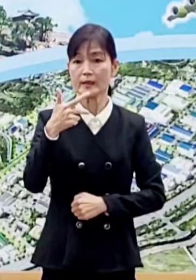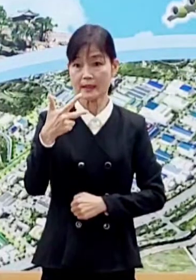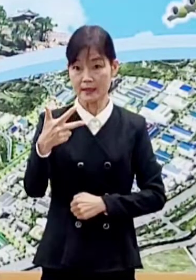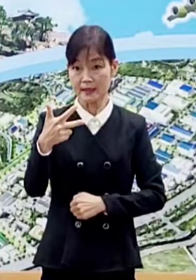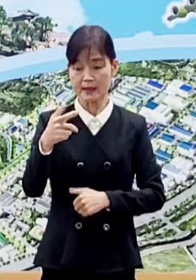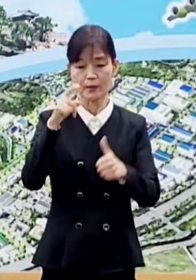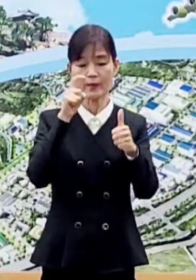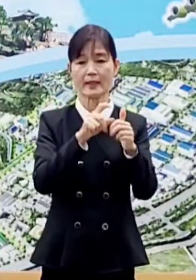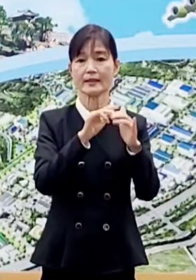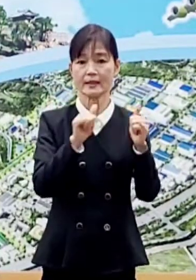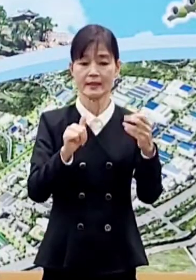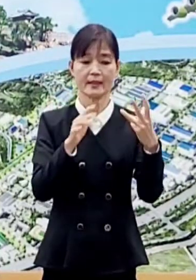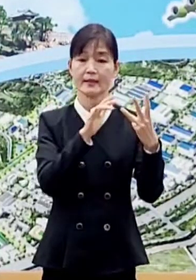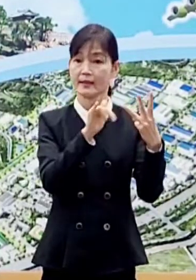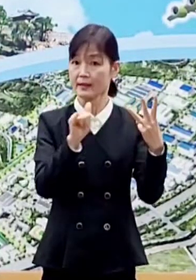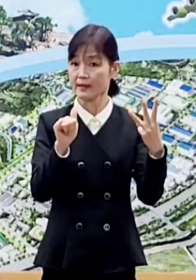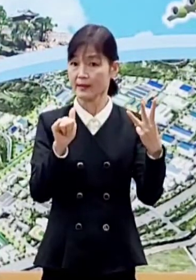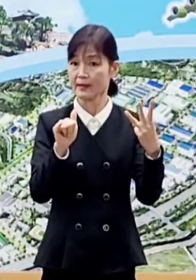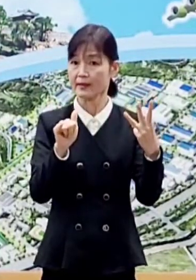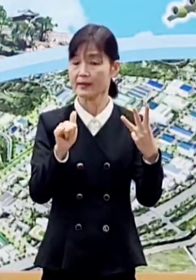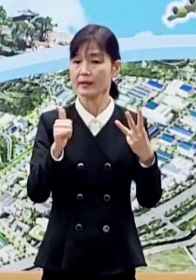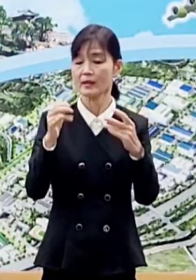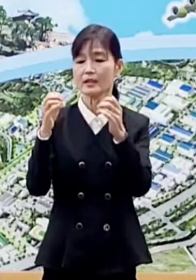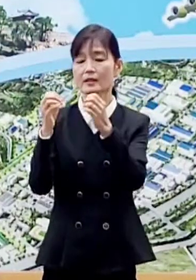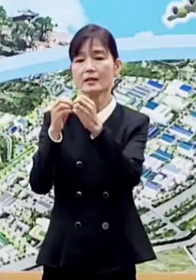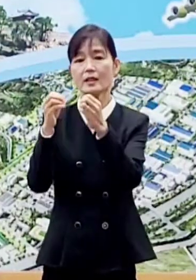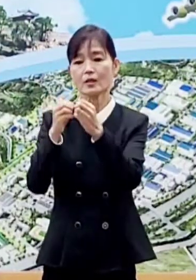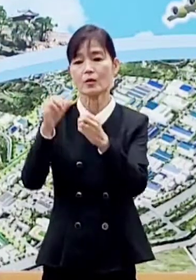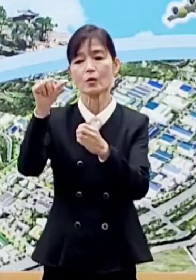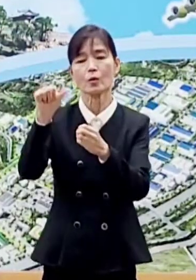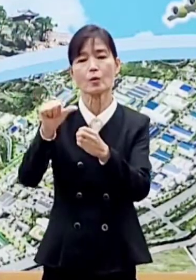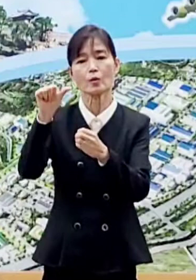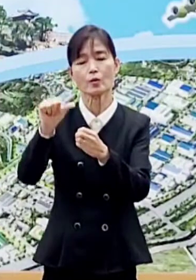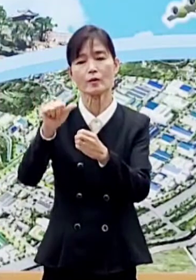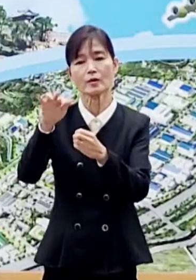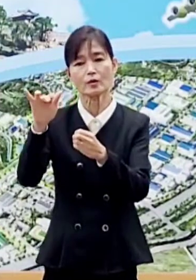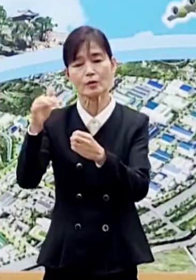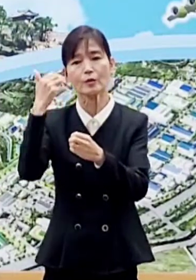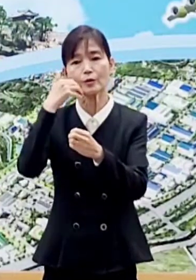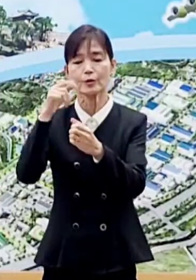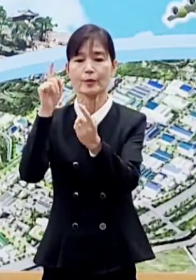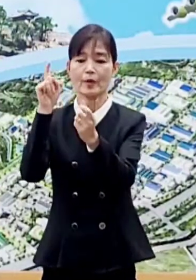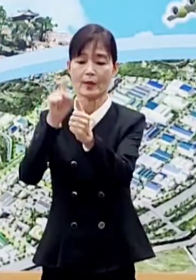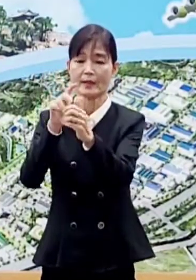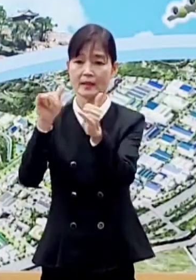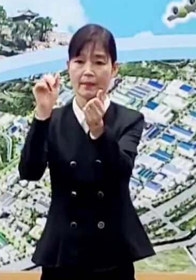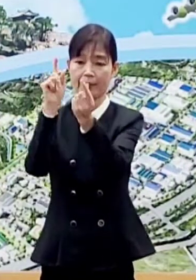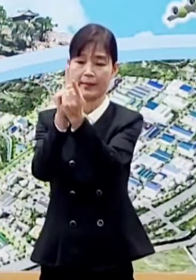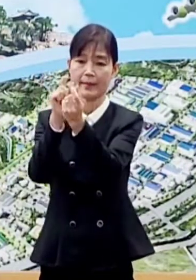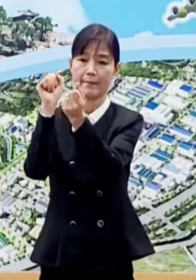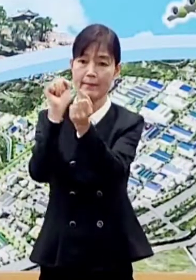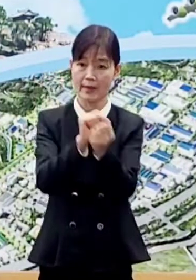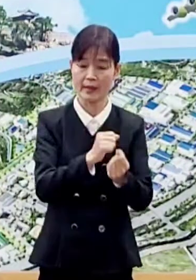77번 확진자 3명은 창원 5794번의 접촉자이고